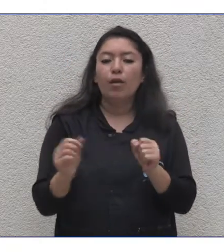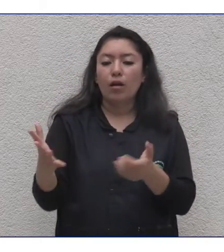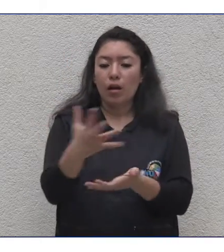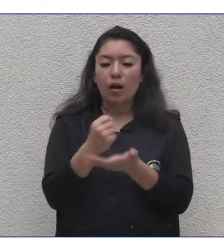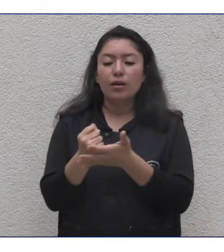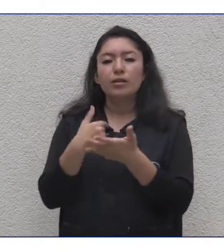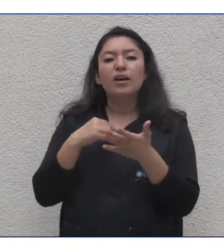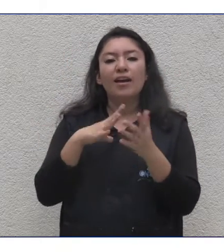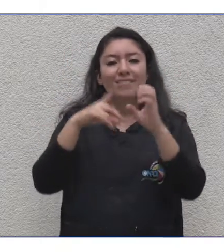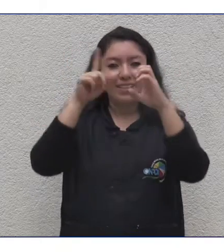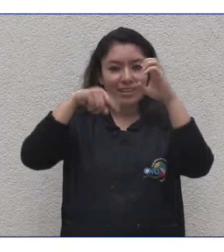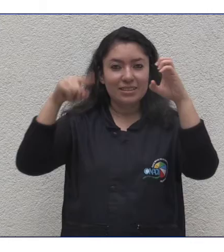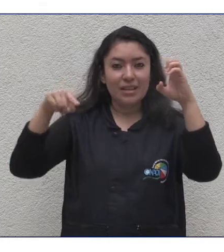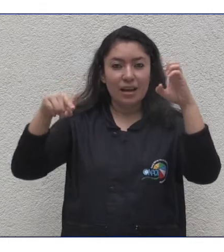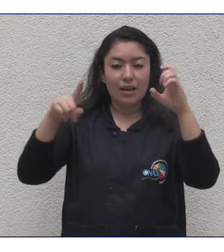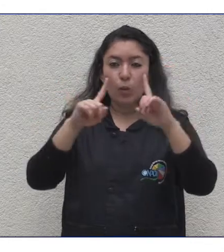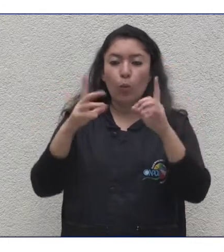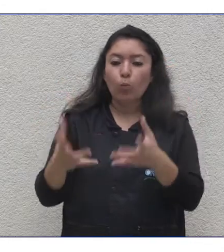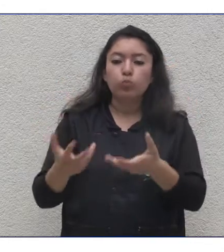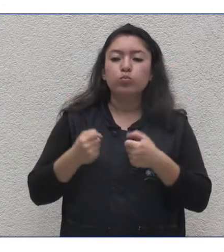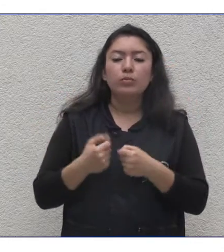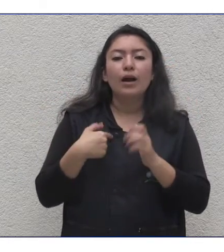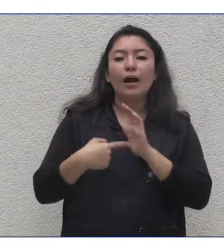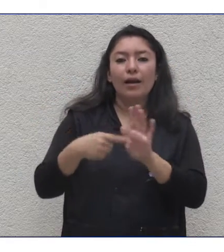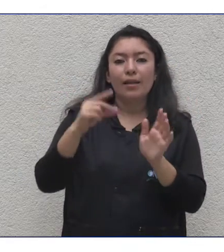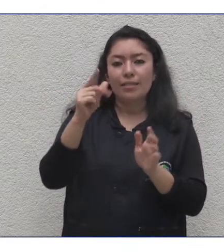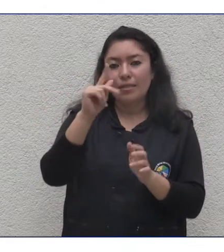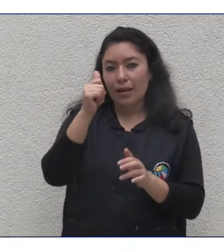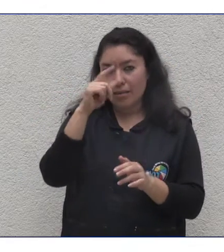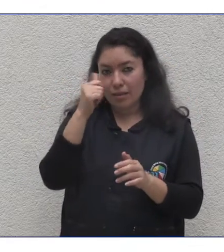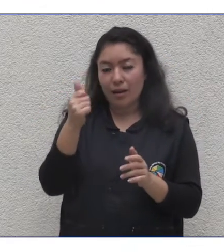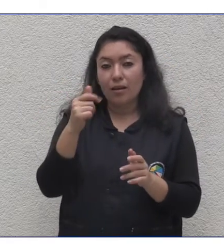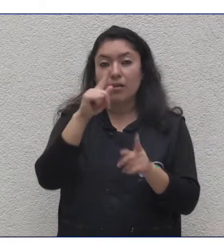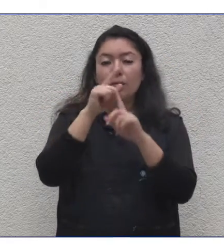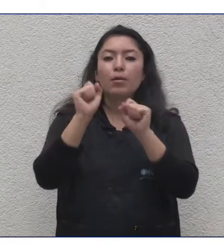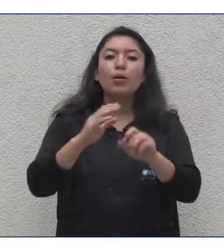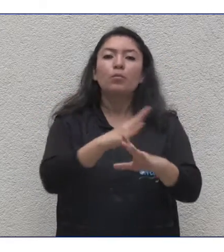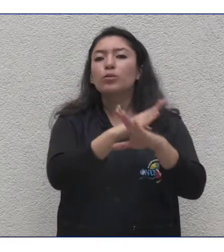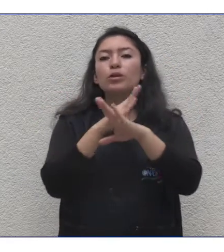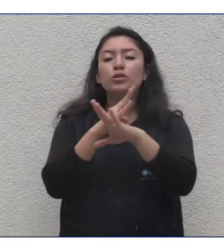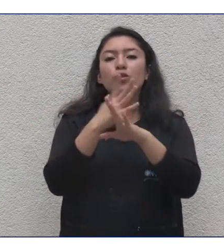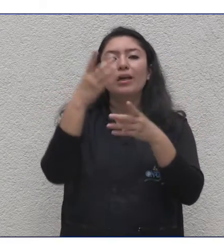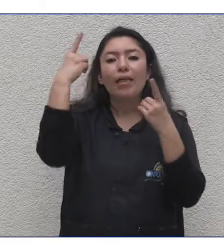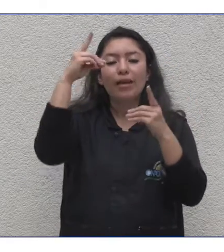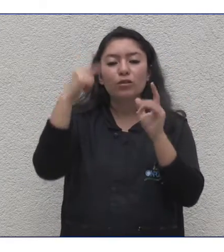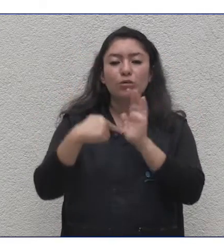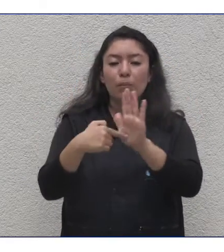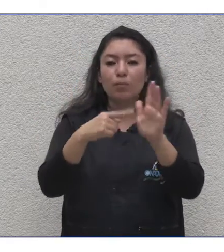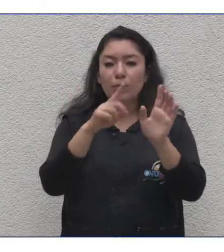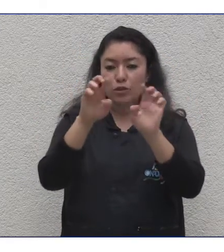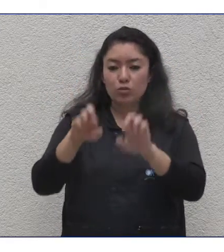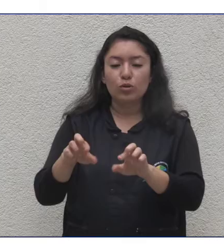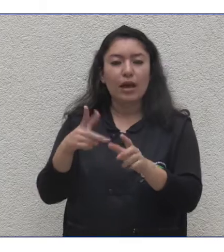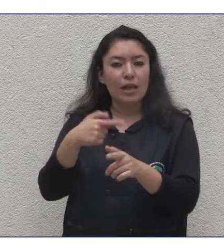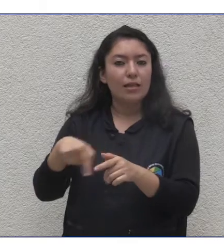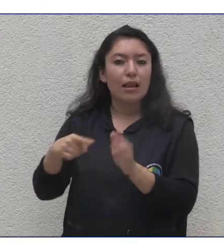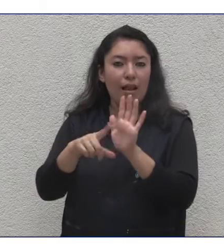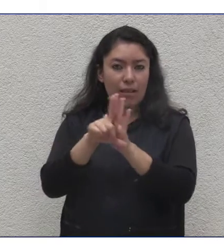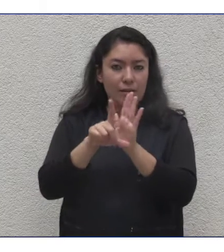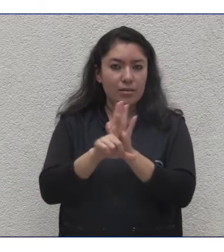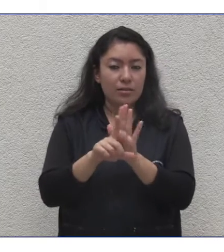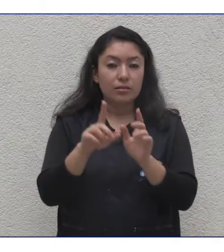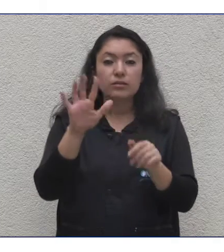para mantener estadísticas, no se sujetan al régimen de habeas data o protección de datos personales de la presente ley.